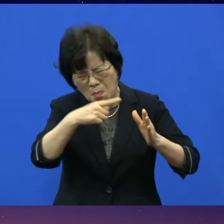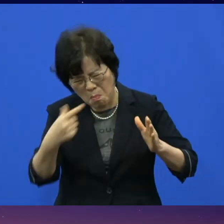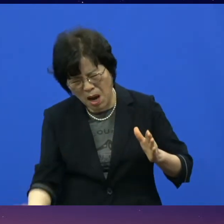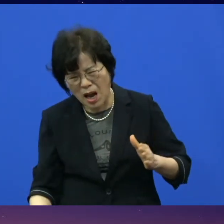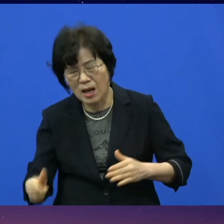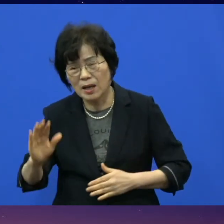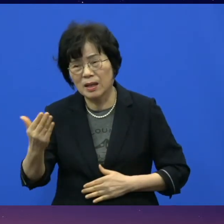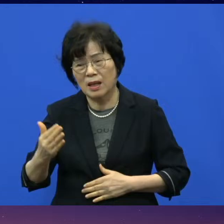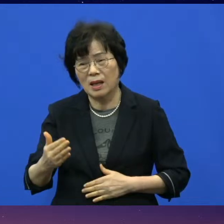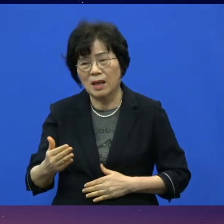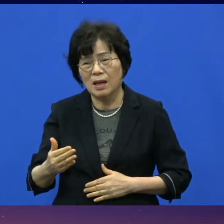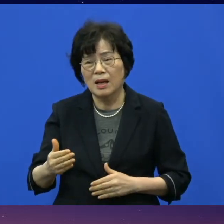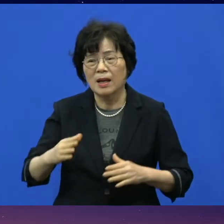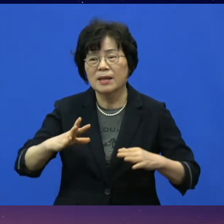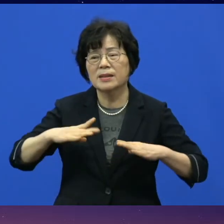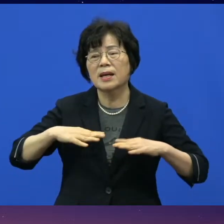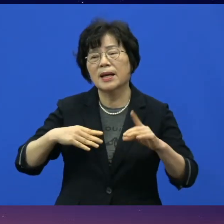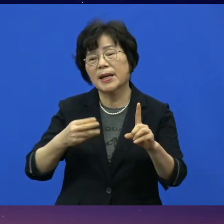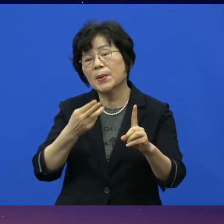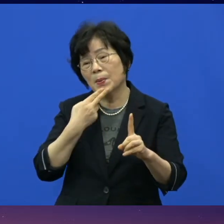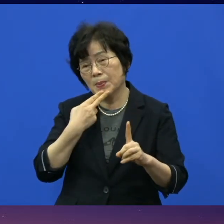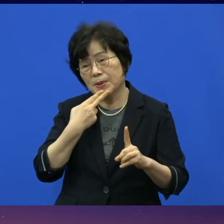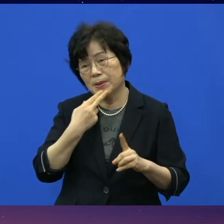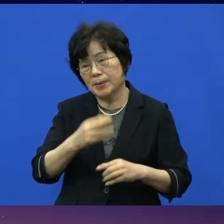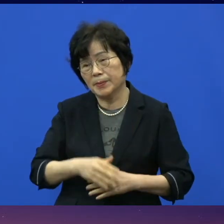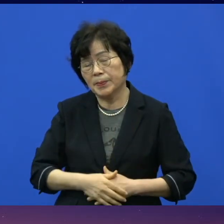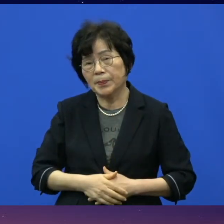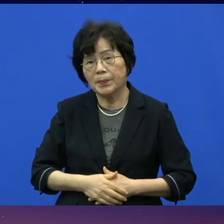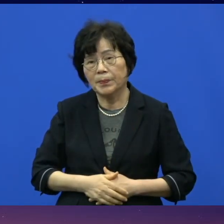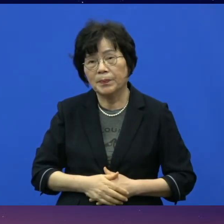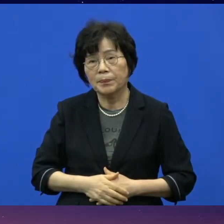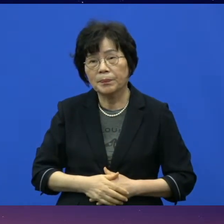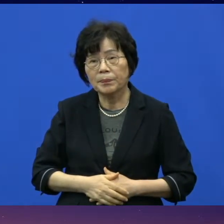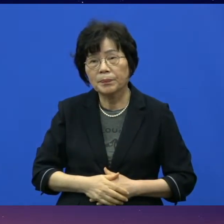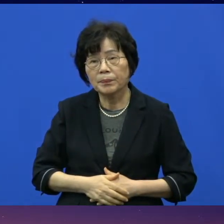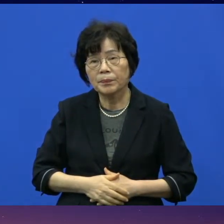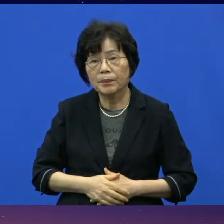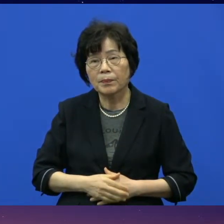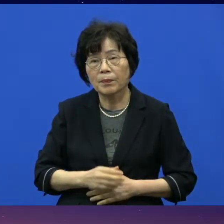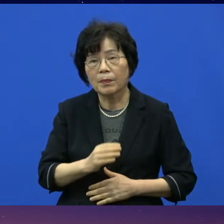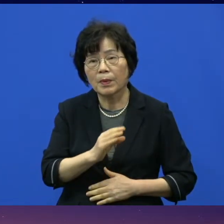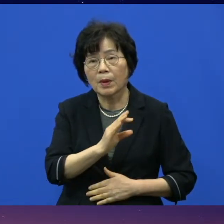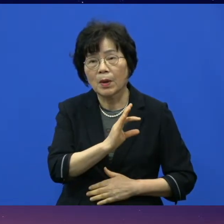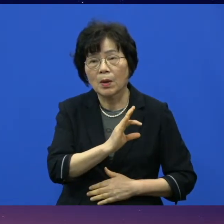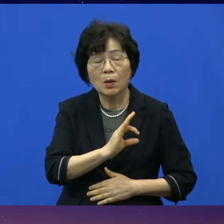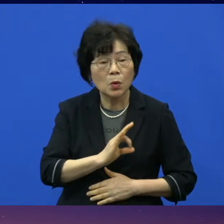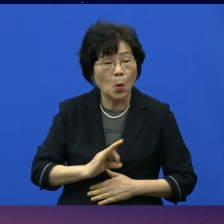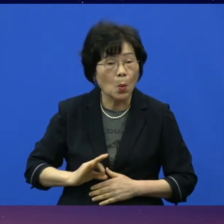붙들고 자랑할 게 아무것도 없어요. 여러분 욥을 보세요. 욥을 보면,